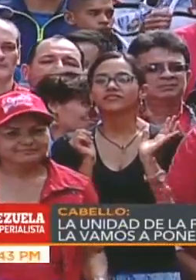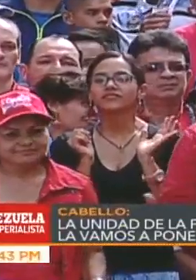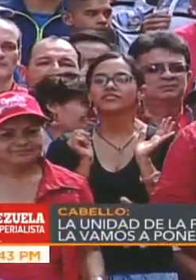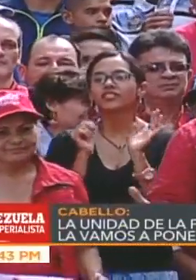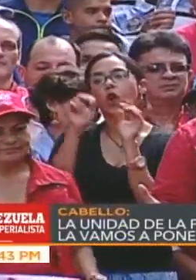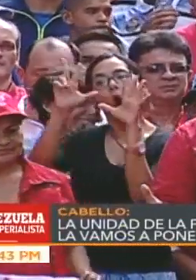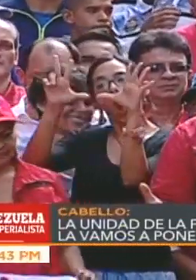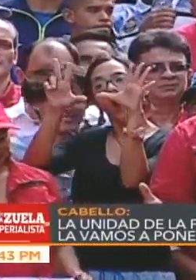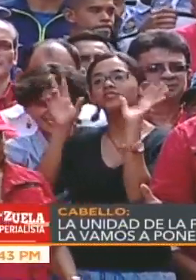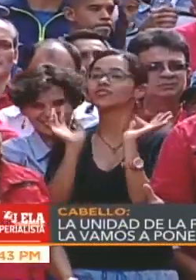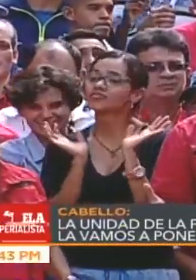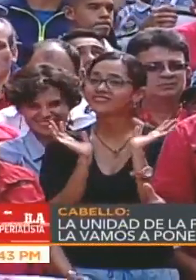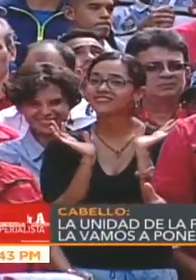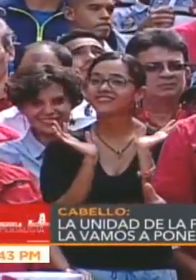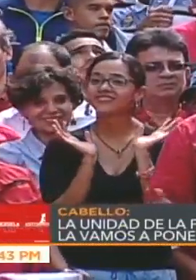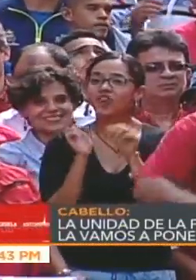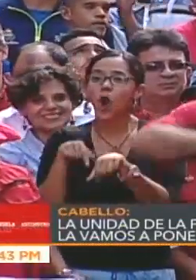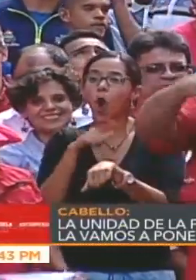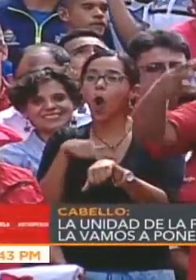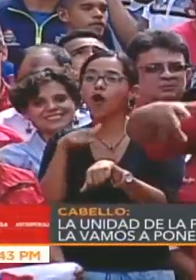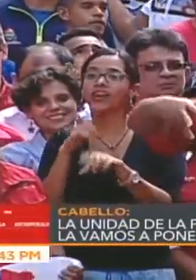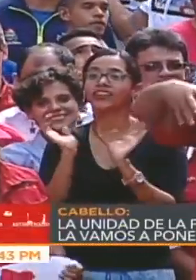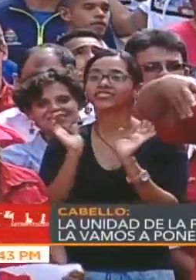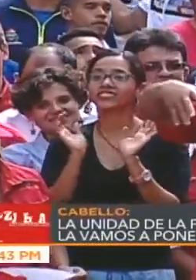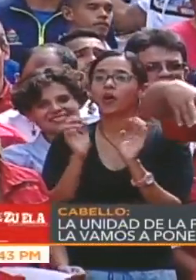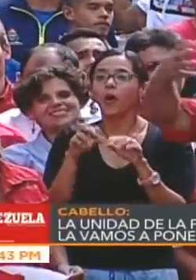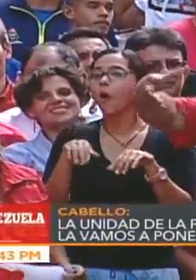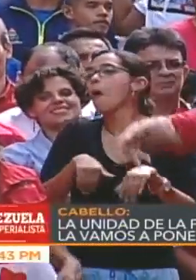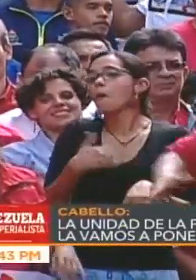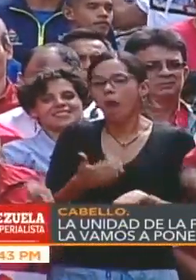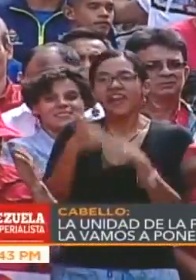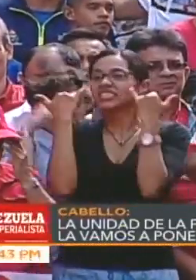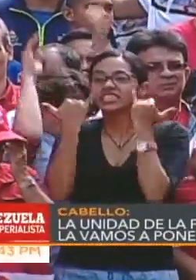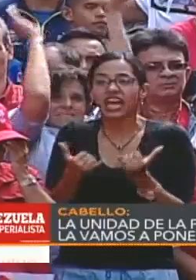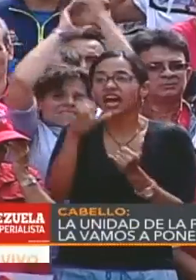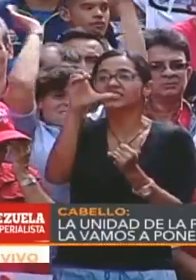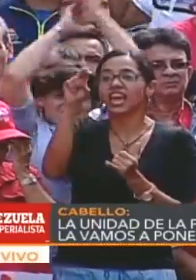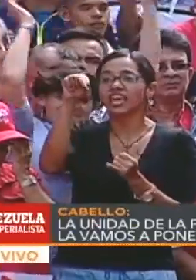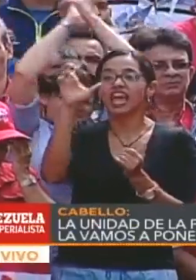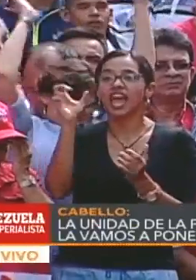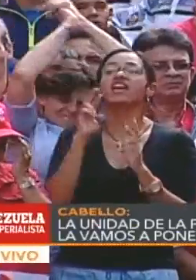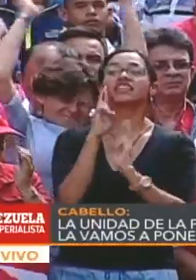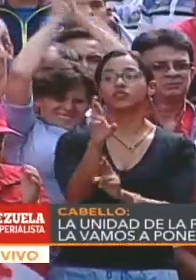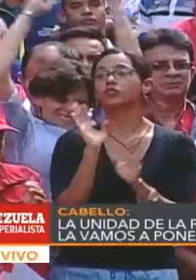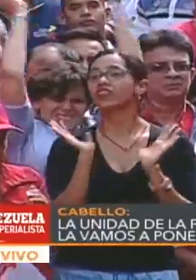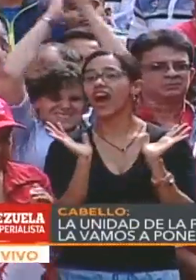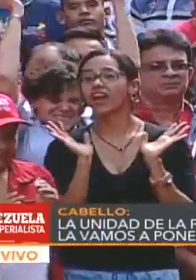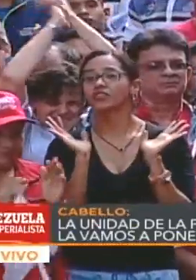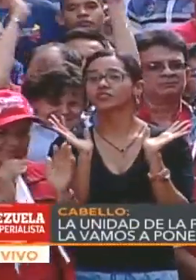Pueden ser 8. Puede ser inmediatamente que el CNE dé los resultados.